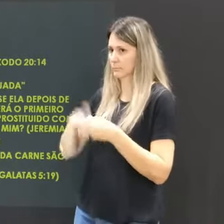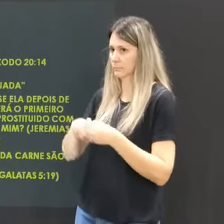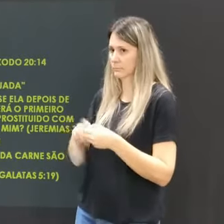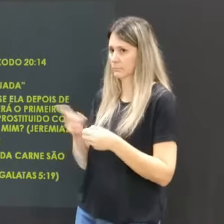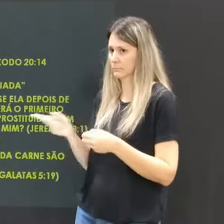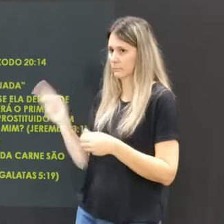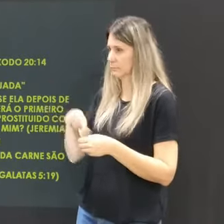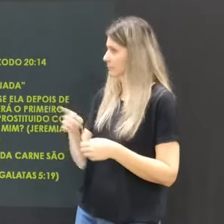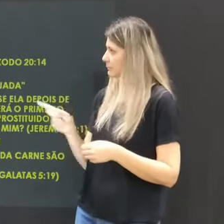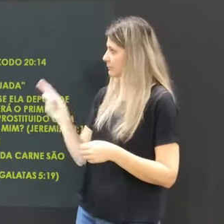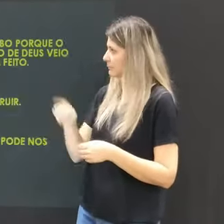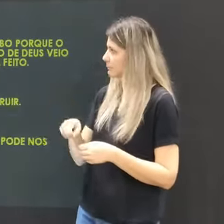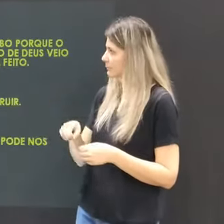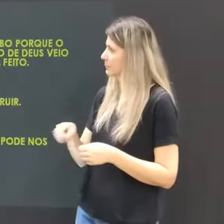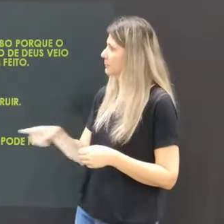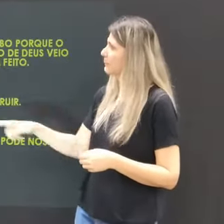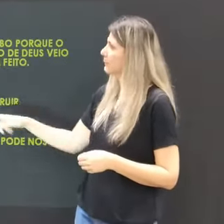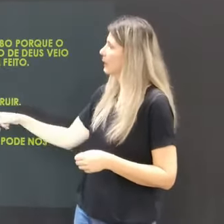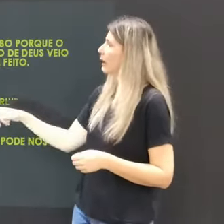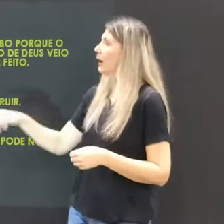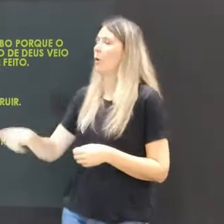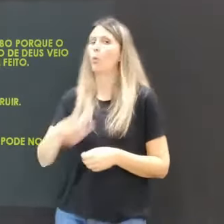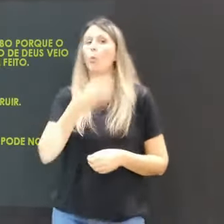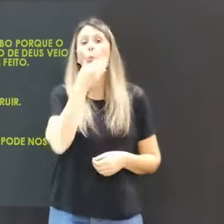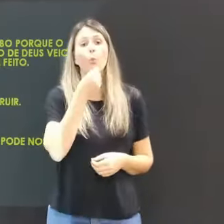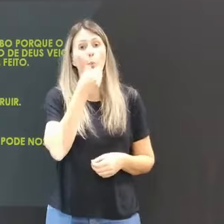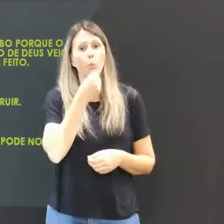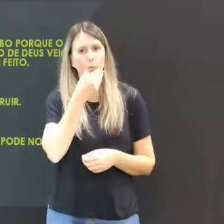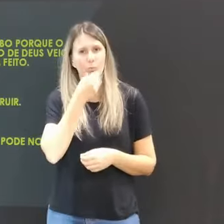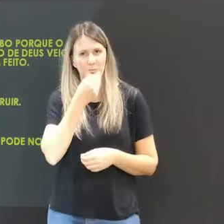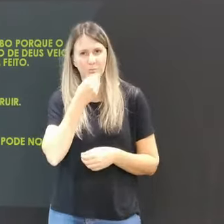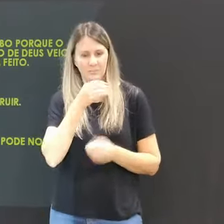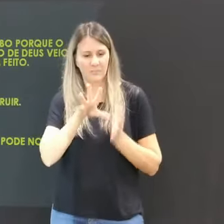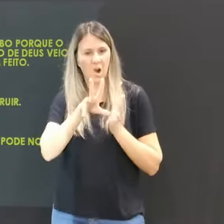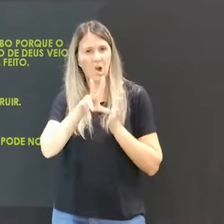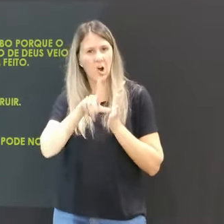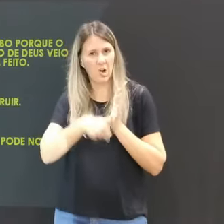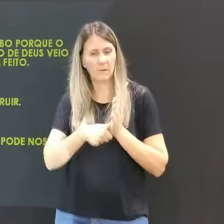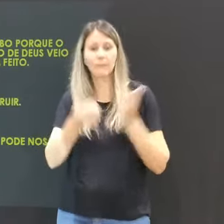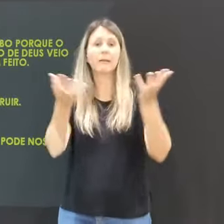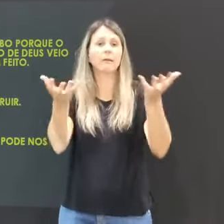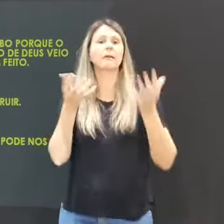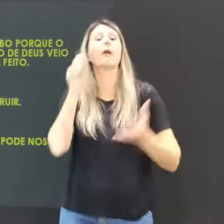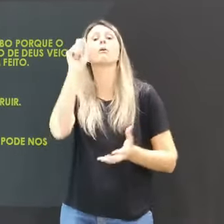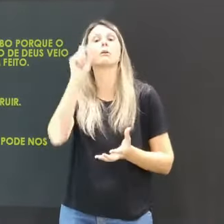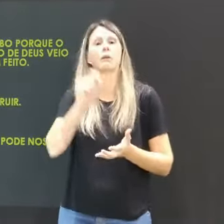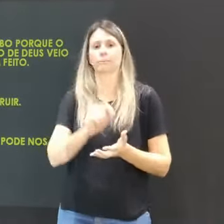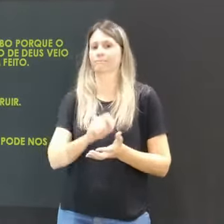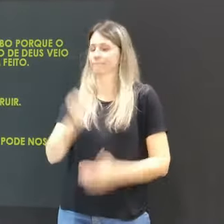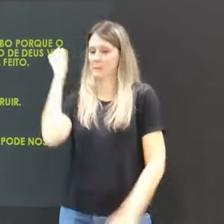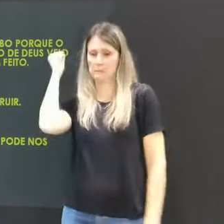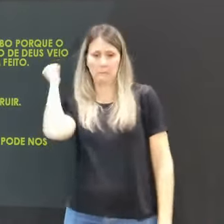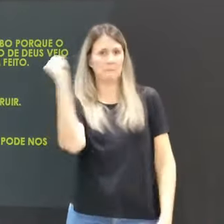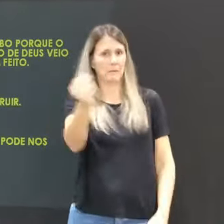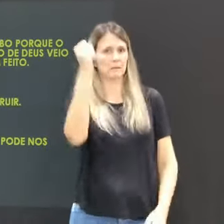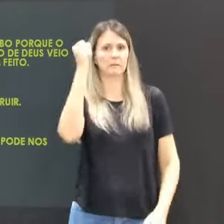Volta um pouquinho dessa, por favor. Isso. Aqui o ladrão. Quem é o ladrão? O ladrão,